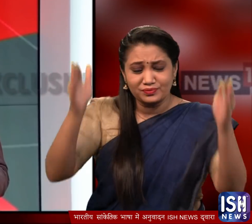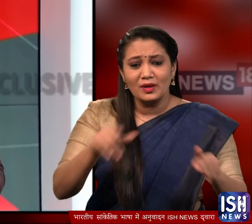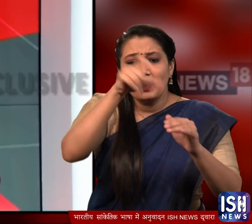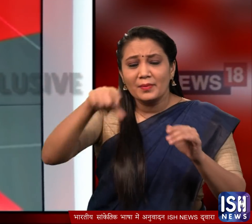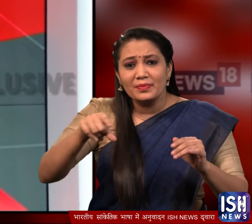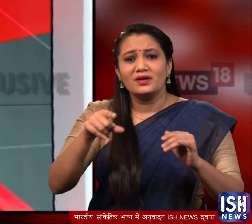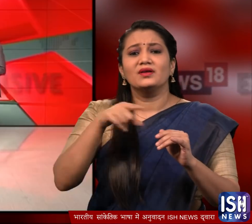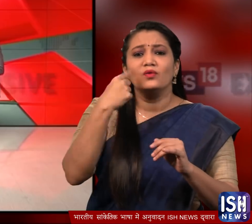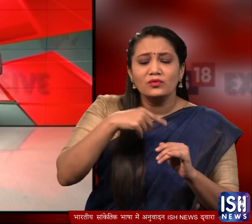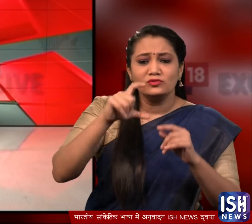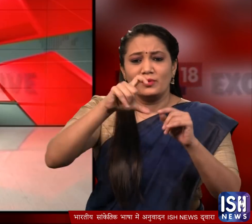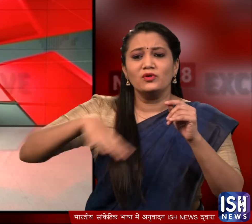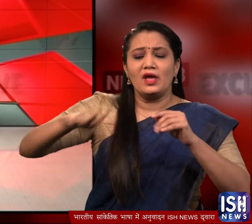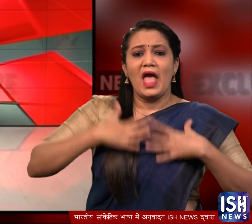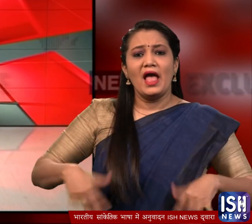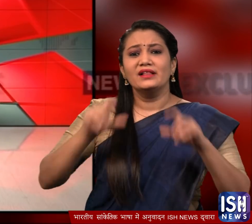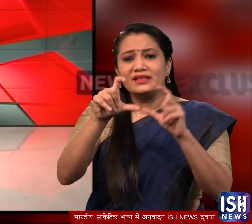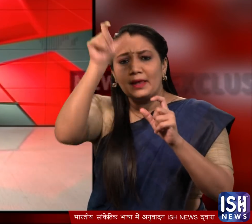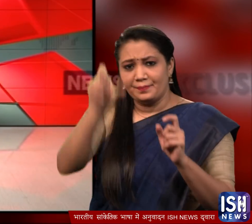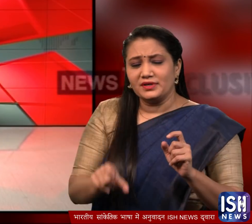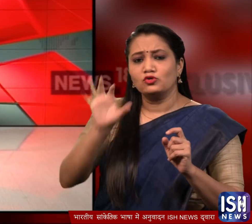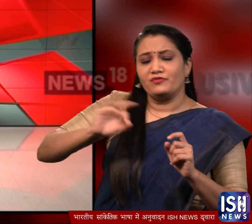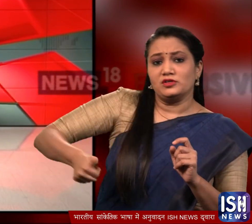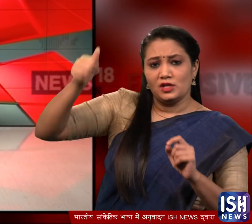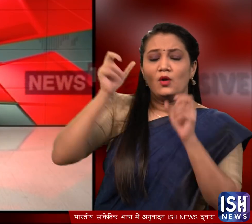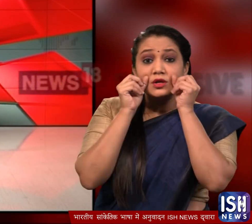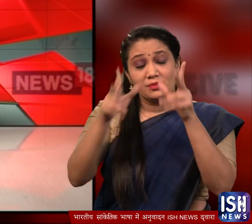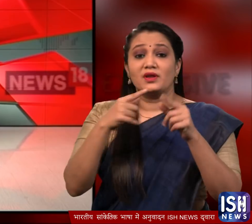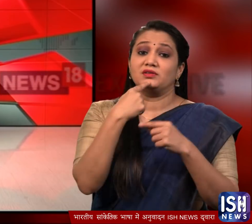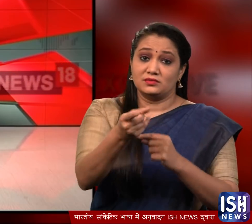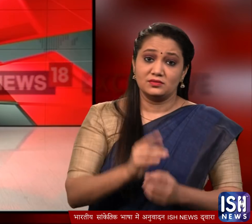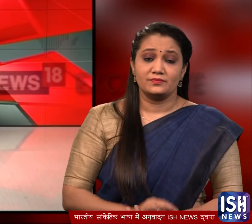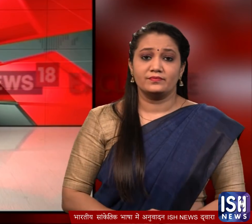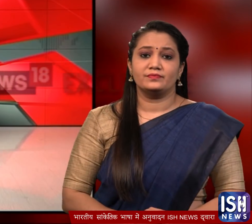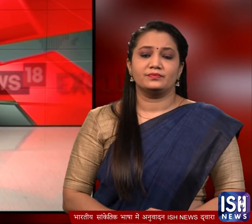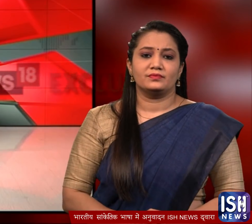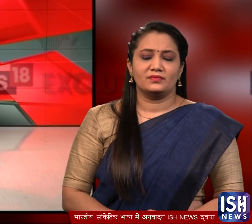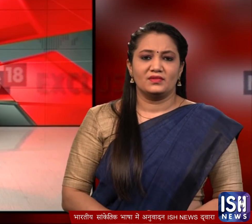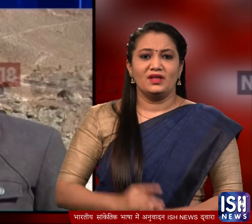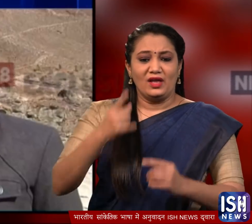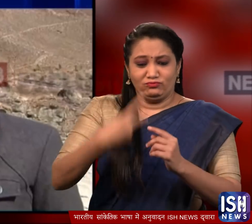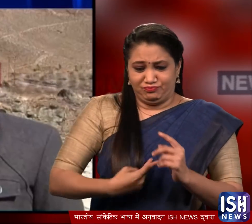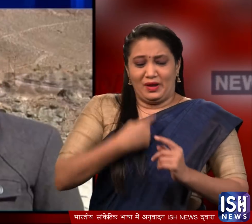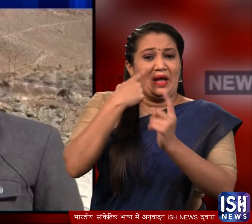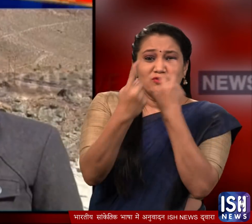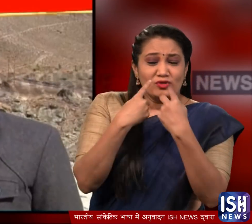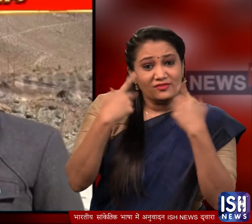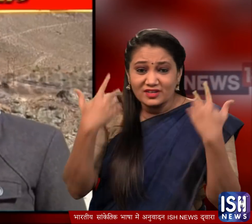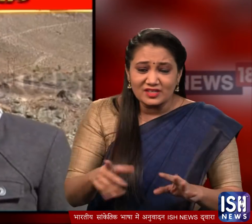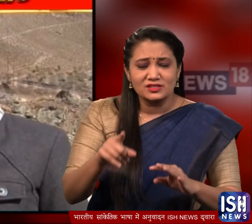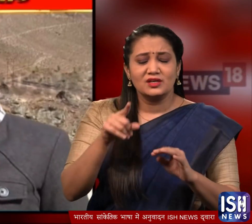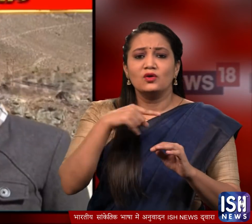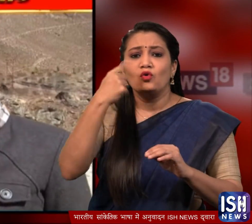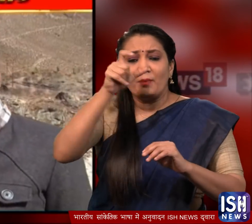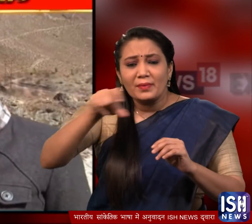सुरंग में फंसकर मारे गए लोगों पर चमोली स्वास्थ्य विभाग के एक अधिकारी ने चौंकाने वाला दावा किया। पोस्टमार्टम रिपोर्ट में यही पता चल रहा